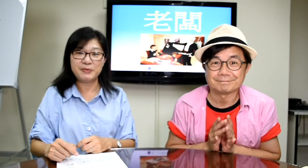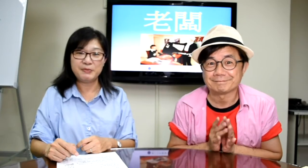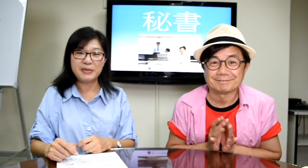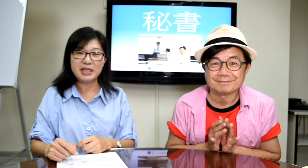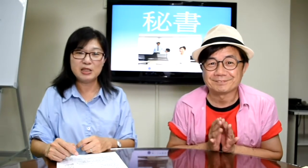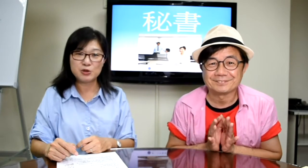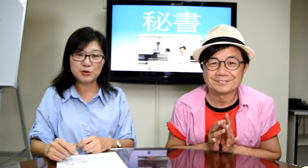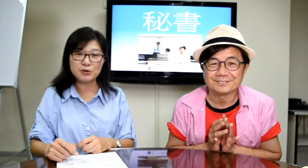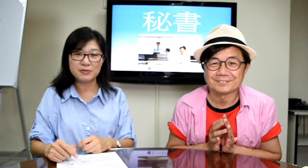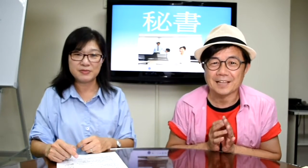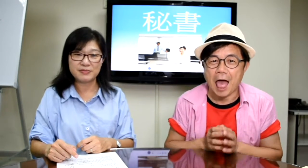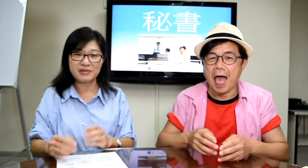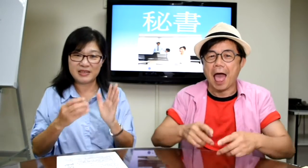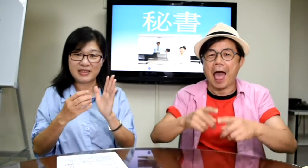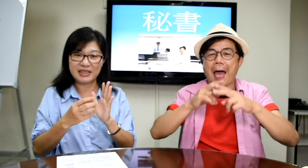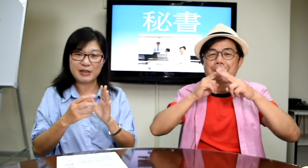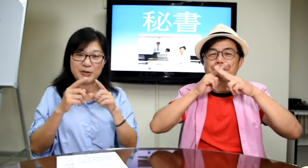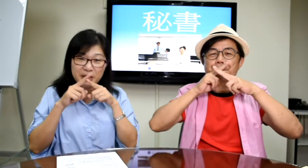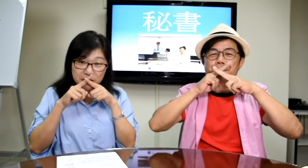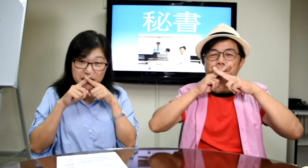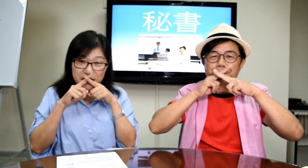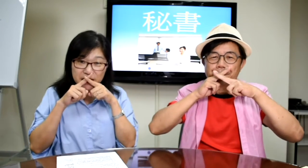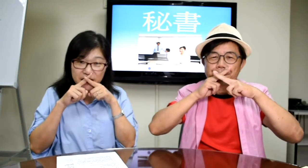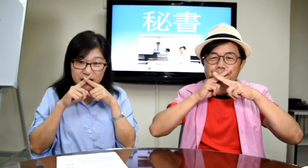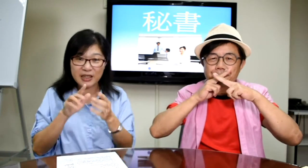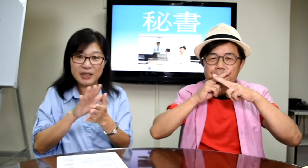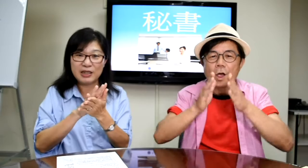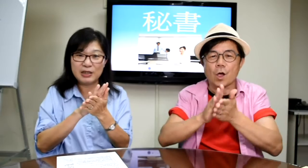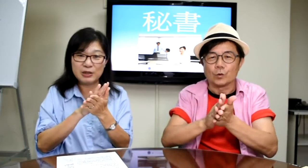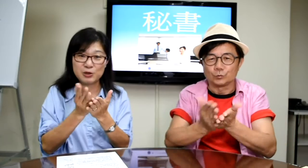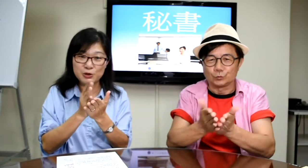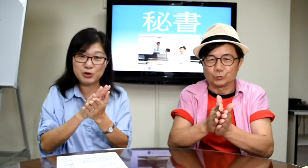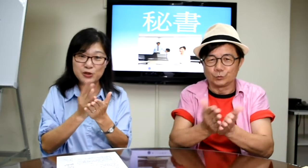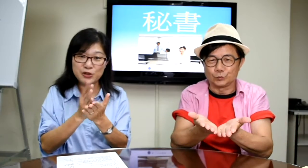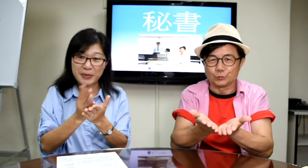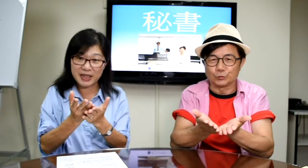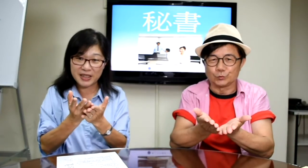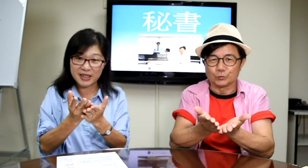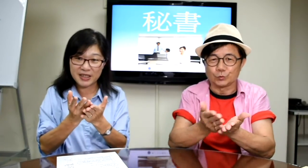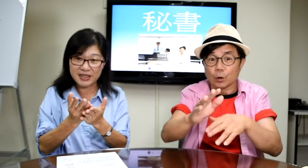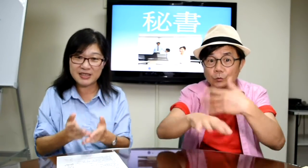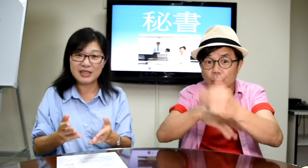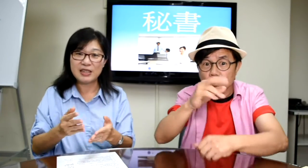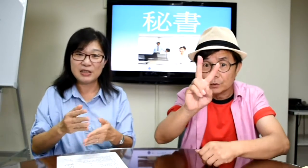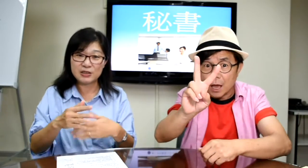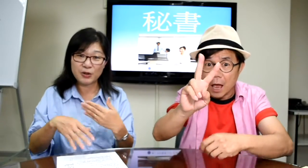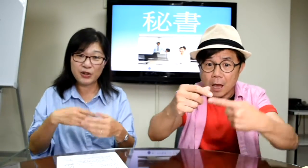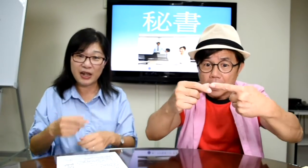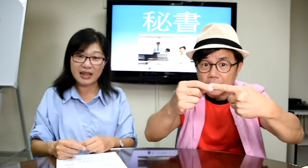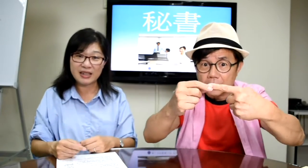秘书。秘密书本，手语有两个，第